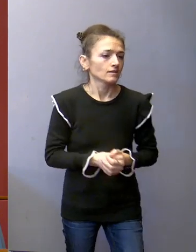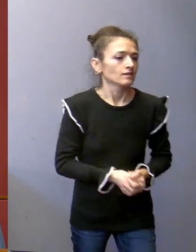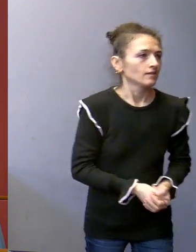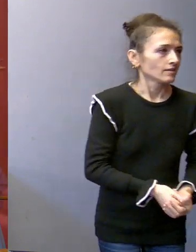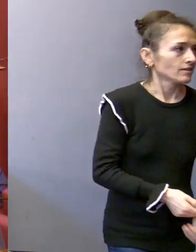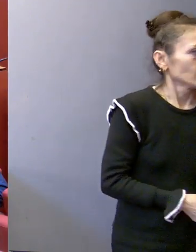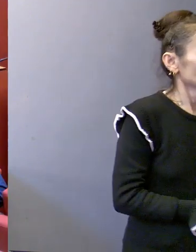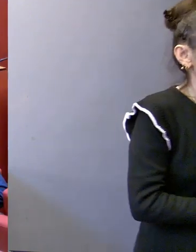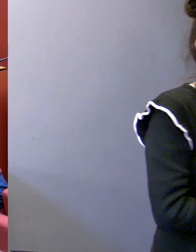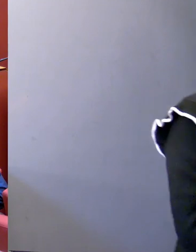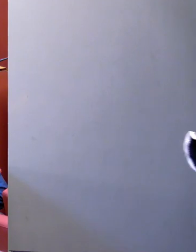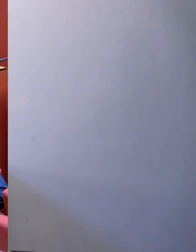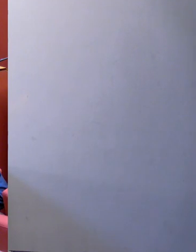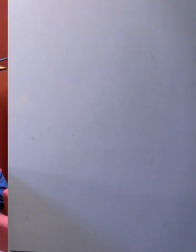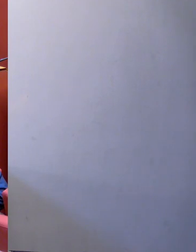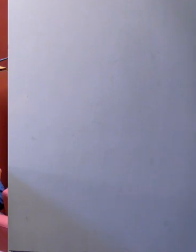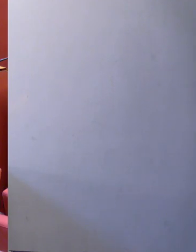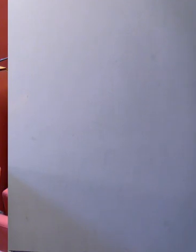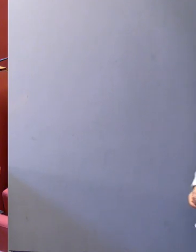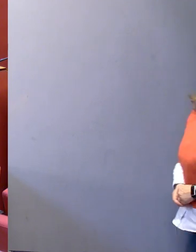consiglieri pillonici replica